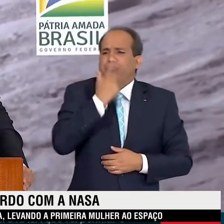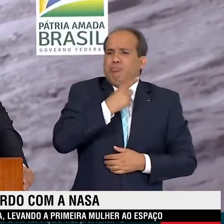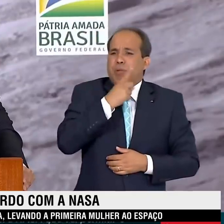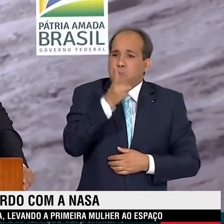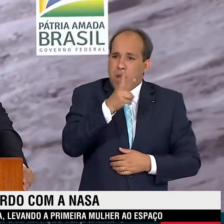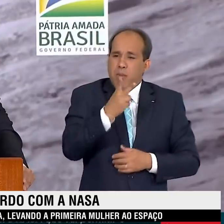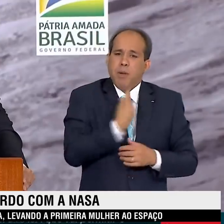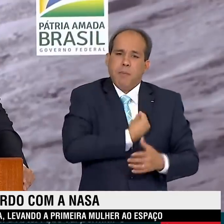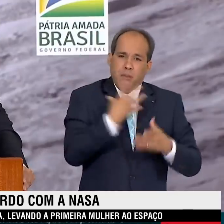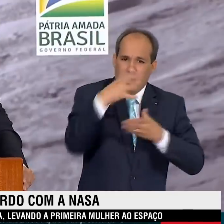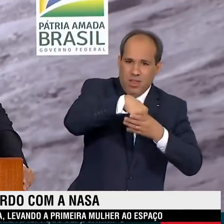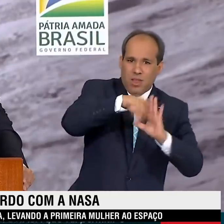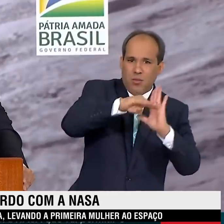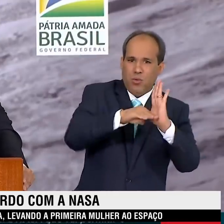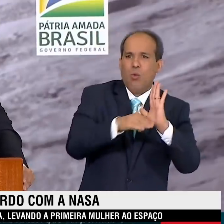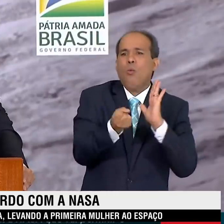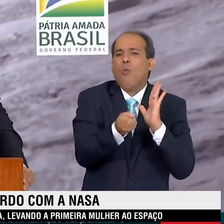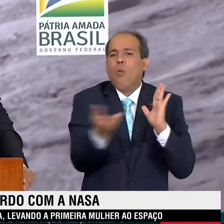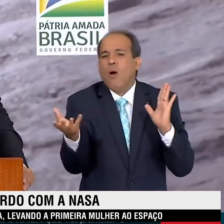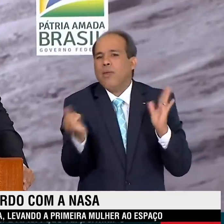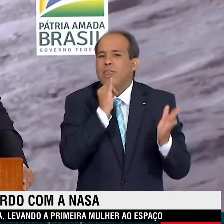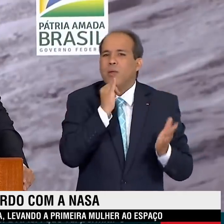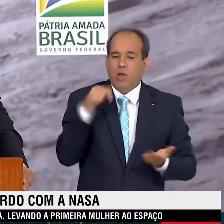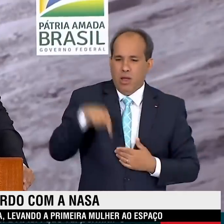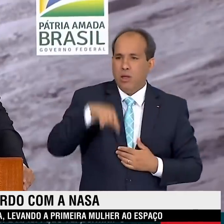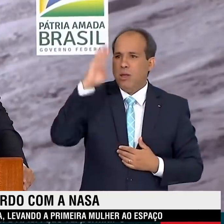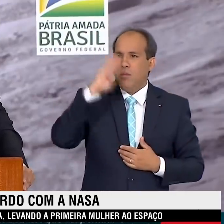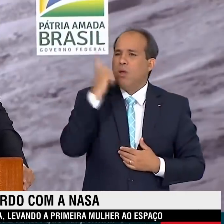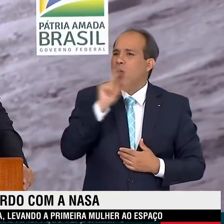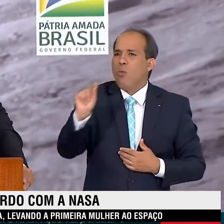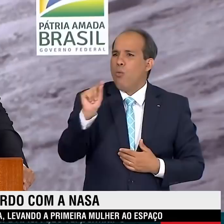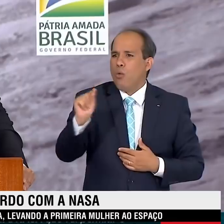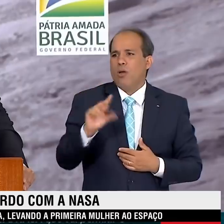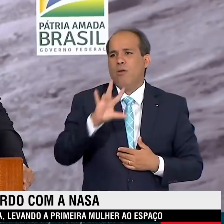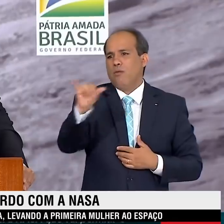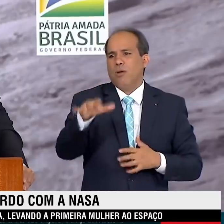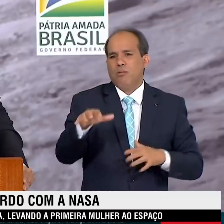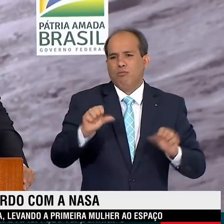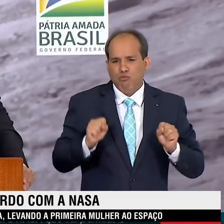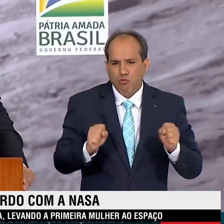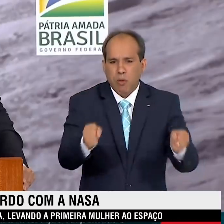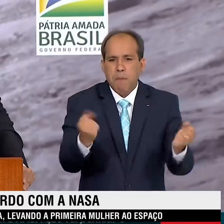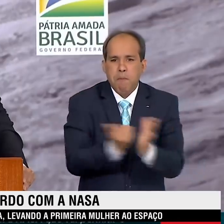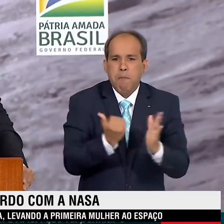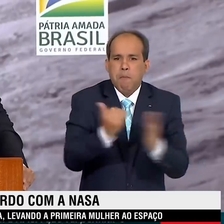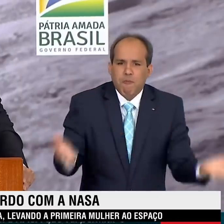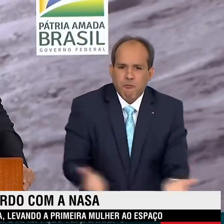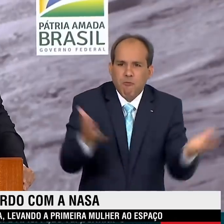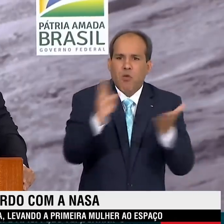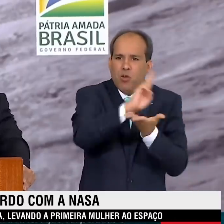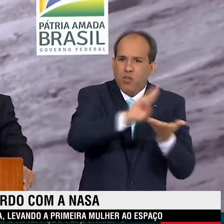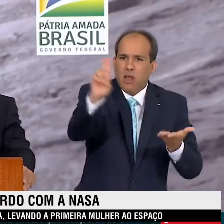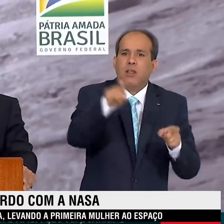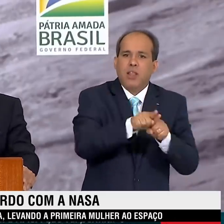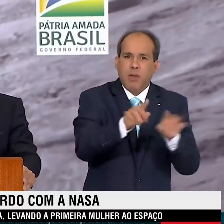também. É a vantagem dessa participação, por que o Brasil está ali? Isso vai permitir o engajamento das nossas universidades, vai permitir a